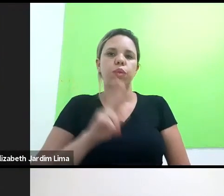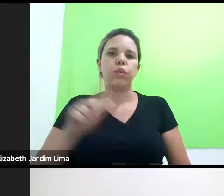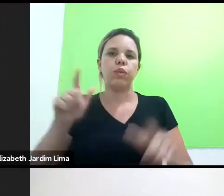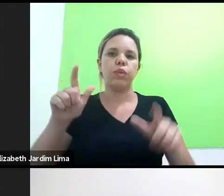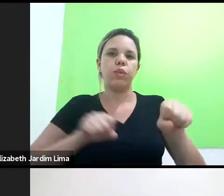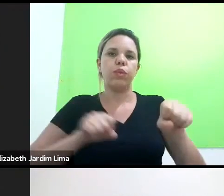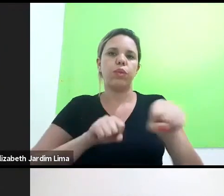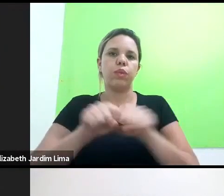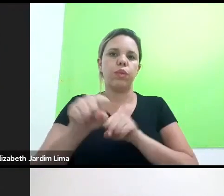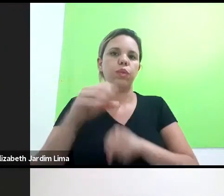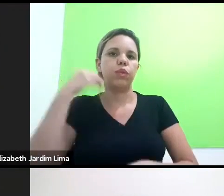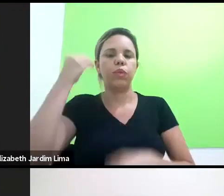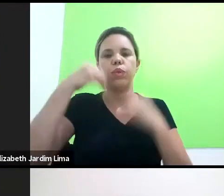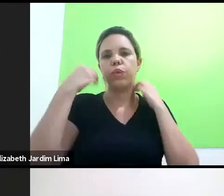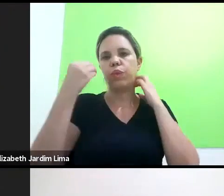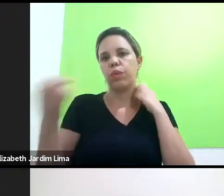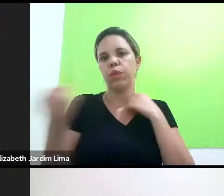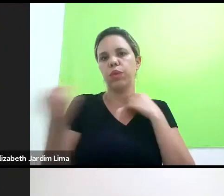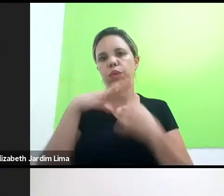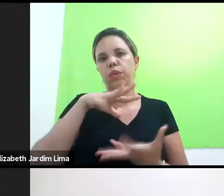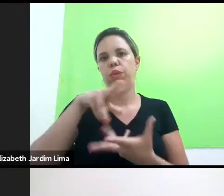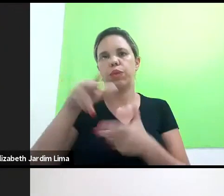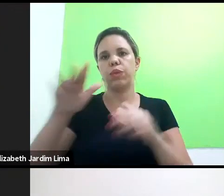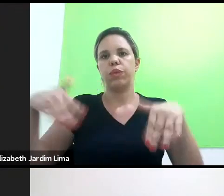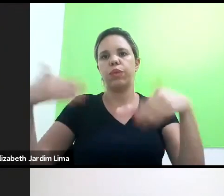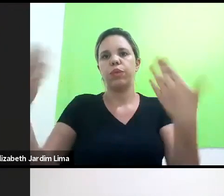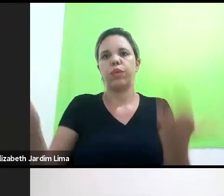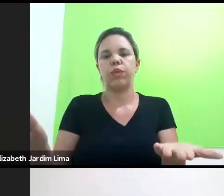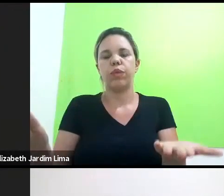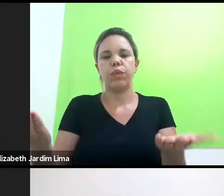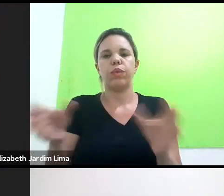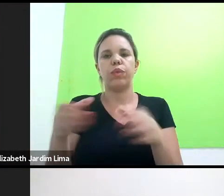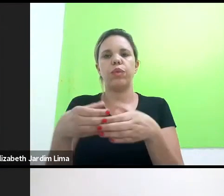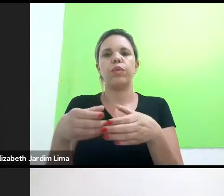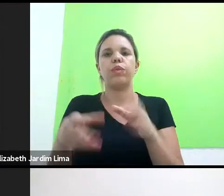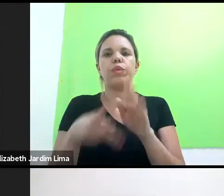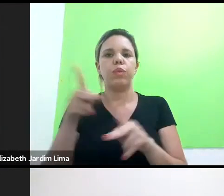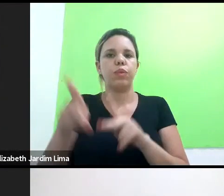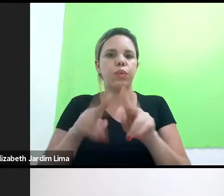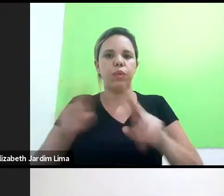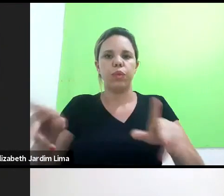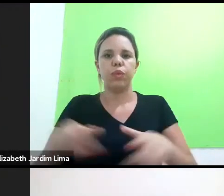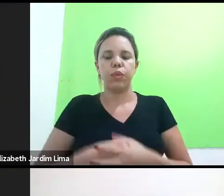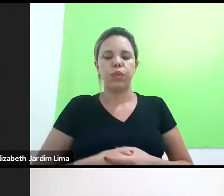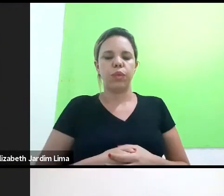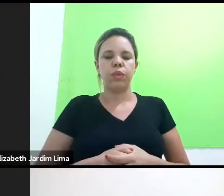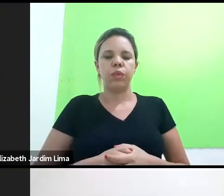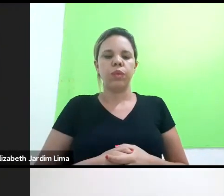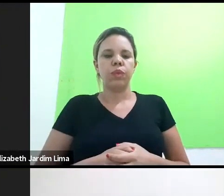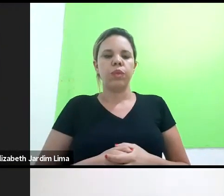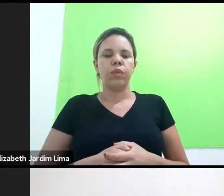formação, de conhecer esse novo mundo, o mundo de fora, que não é o mundo da comunidade, né?